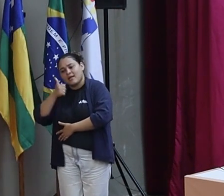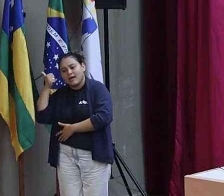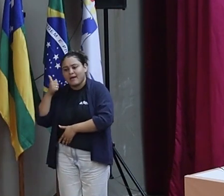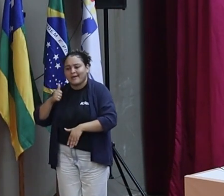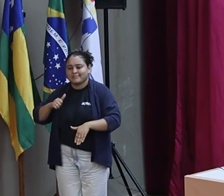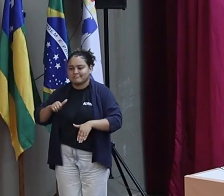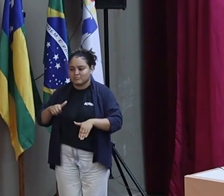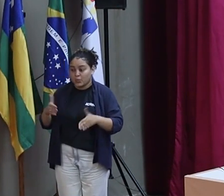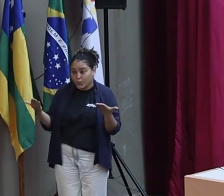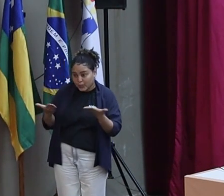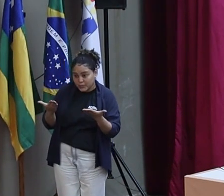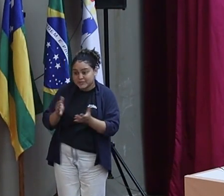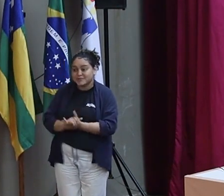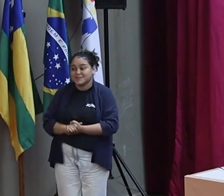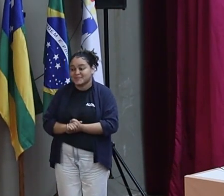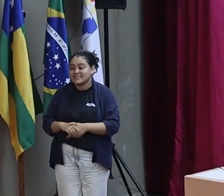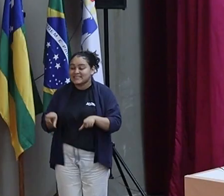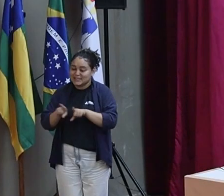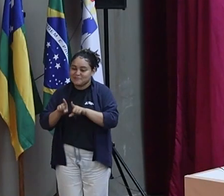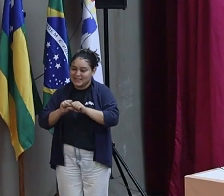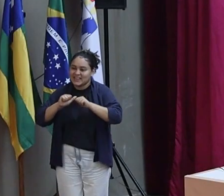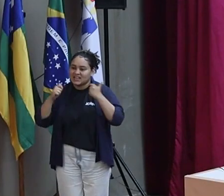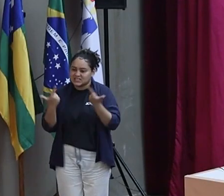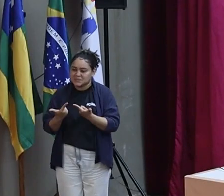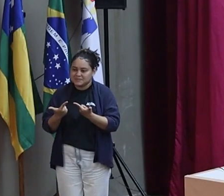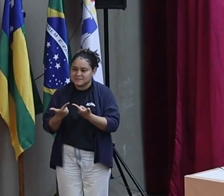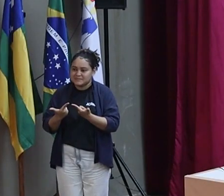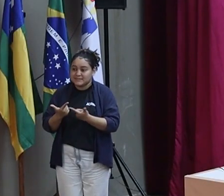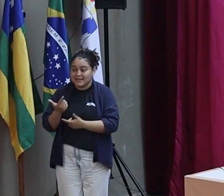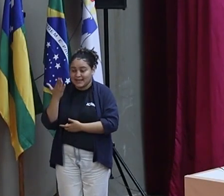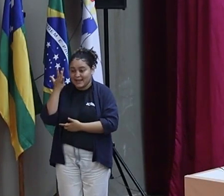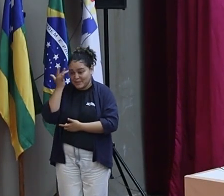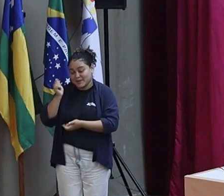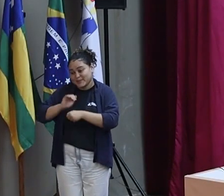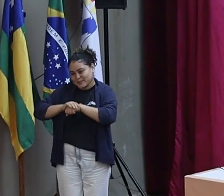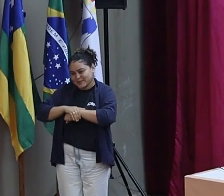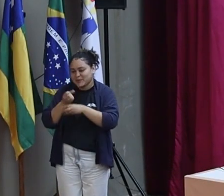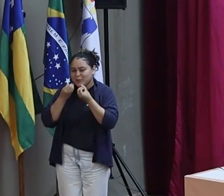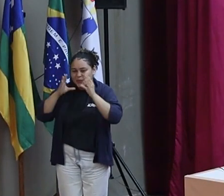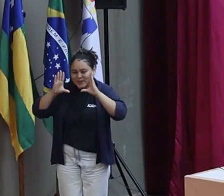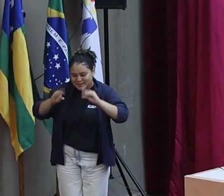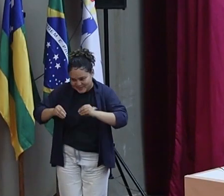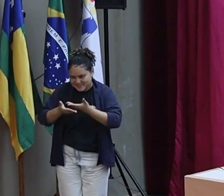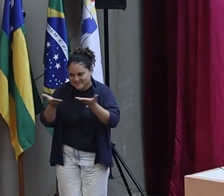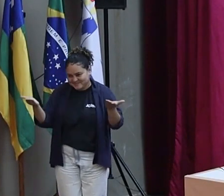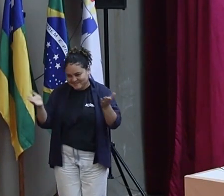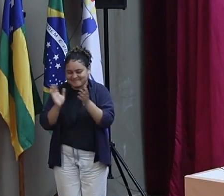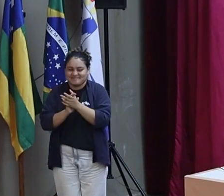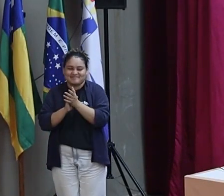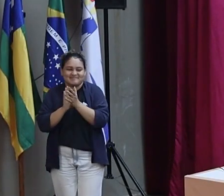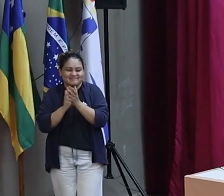noite, e para a nossa assembleia também, que vai acontecer na noite de amanhã. Uma boa noite a todos e todas.